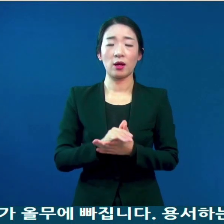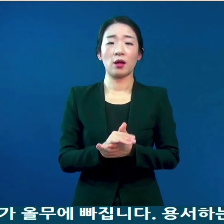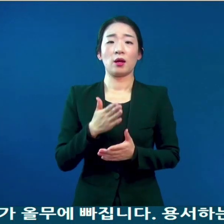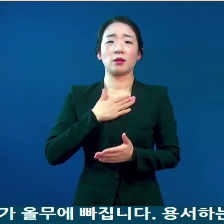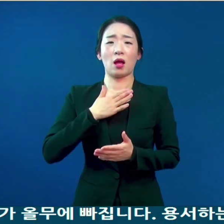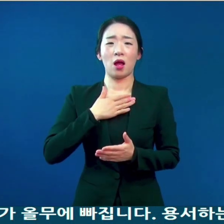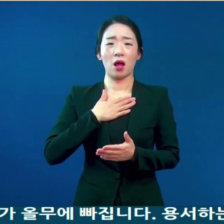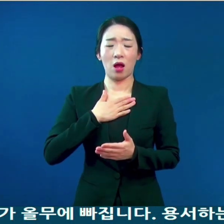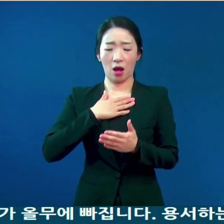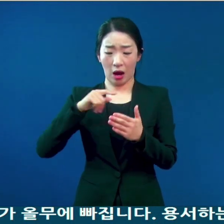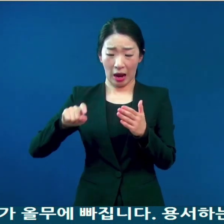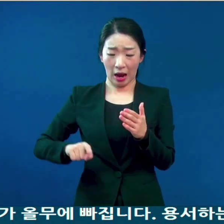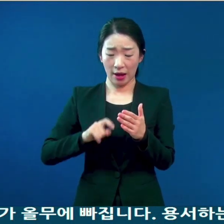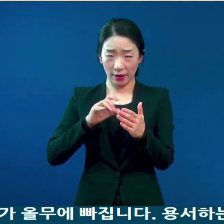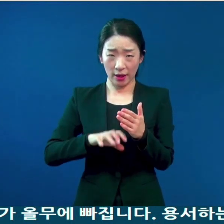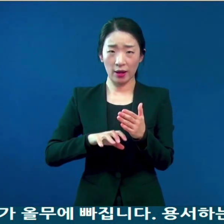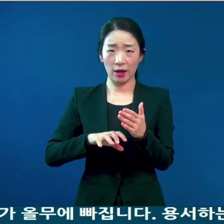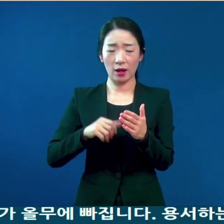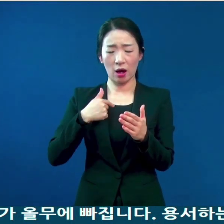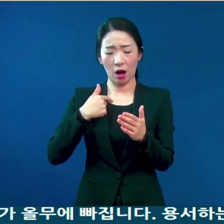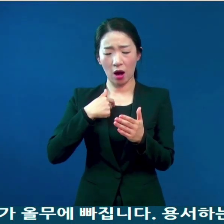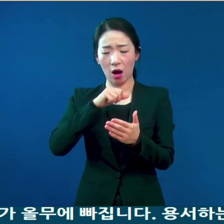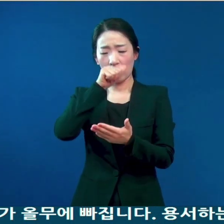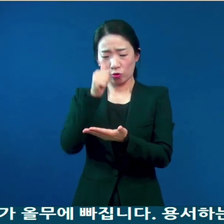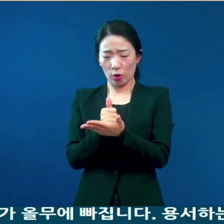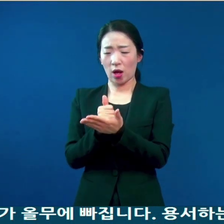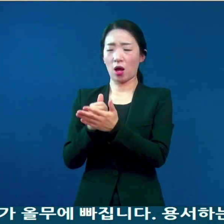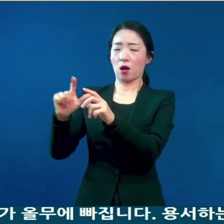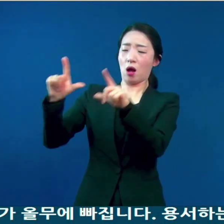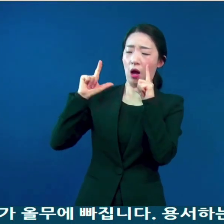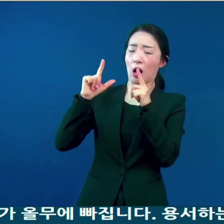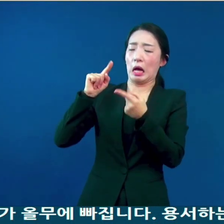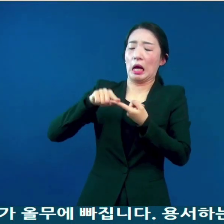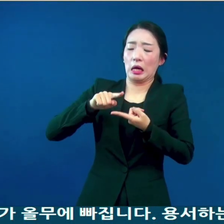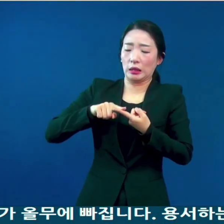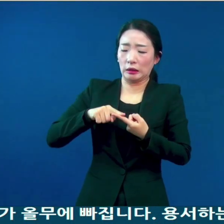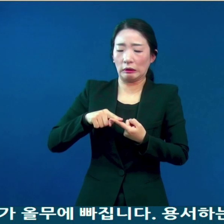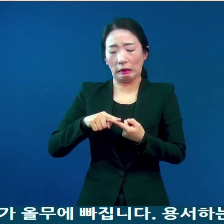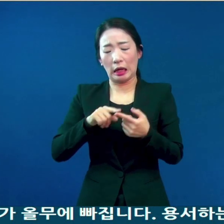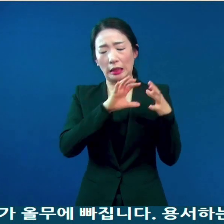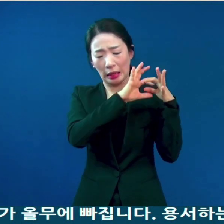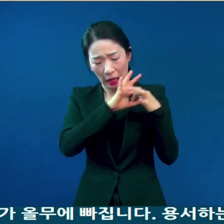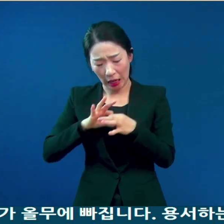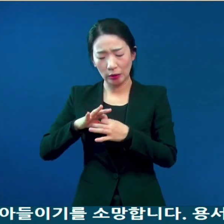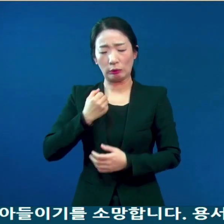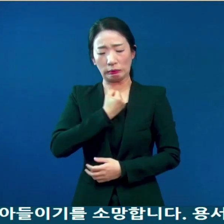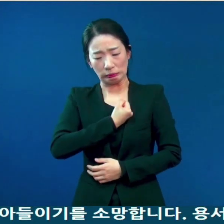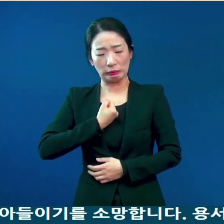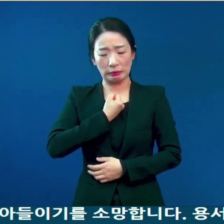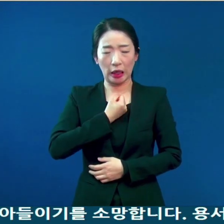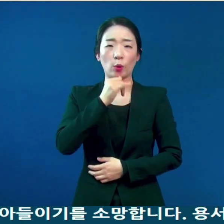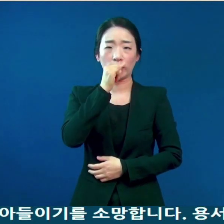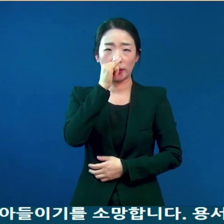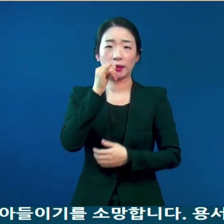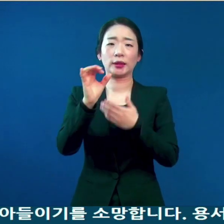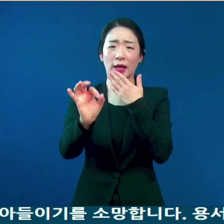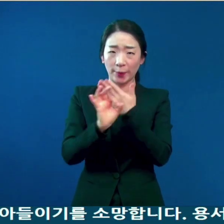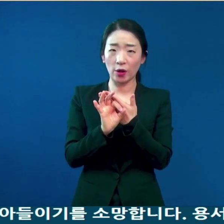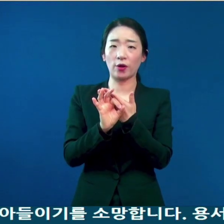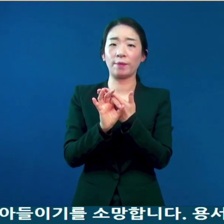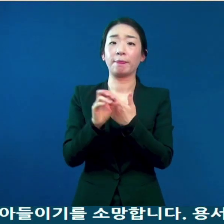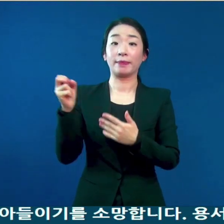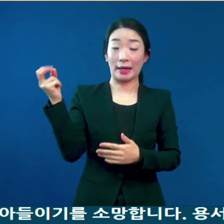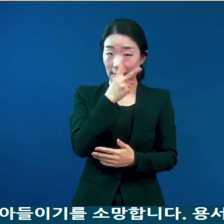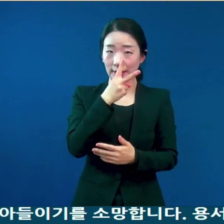나의 속에 그러한 정죄의 영향을 가지고 살아가는 성도님들이 있다면 하나님을 아는 지식을 더욱더